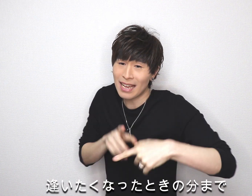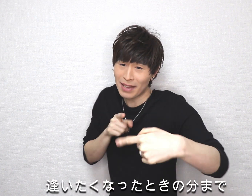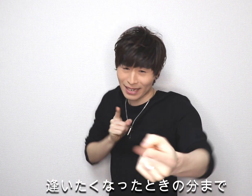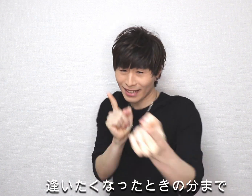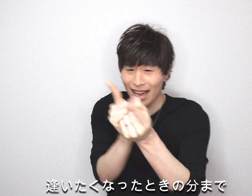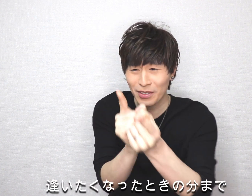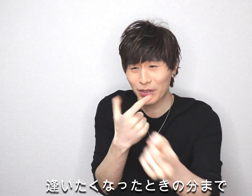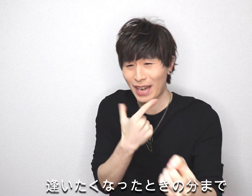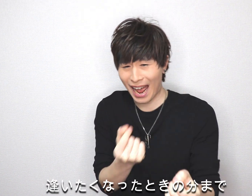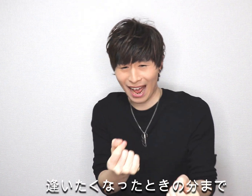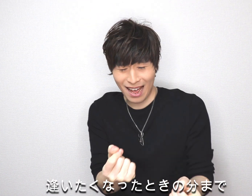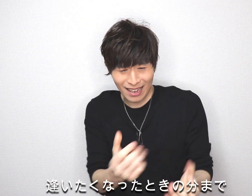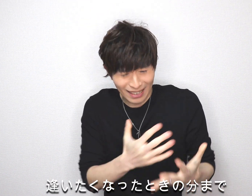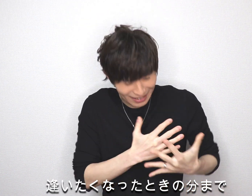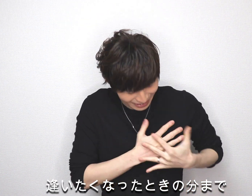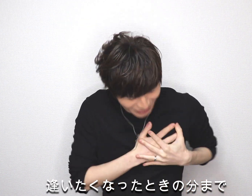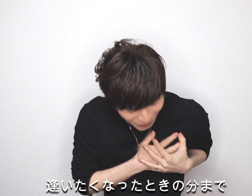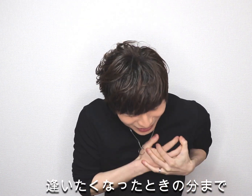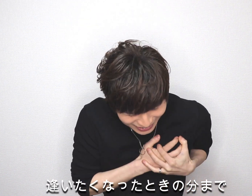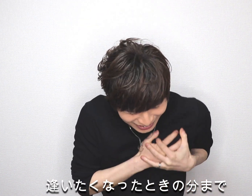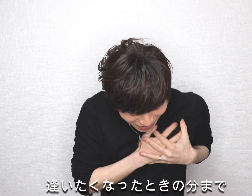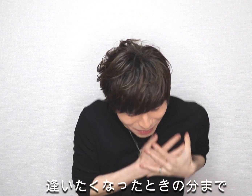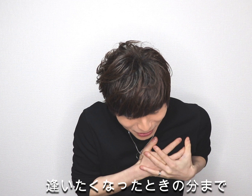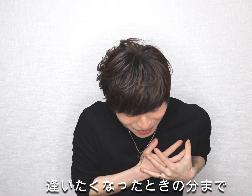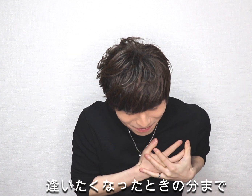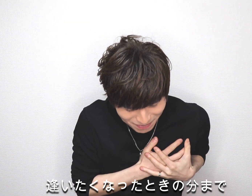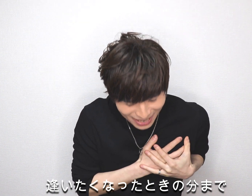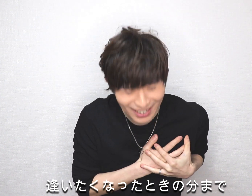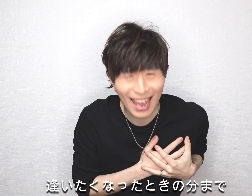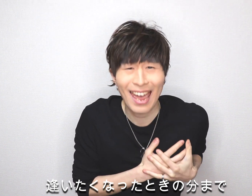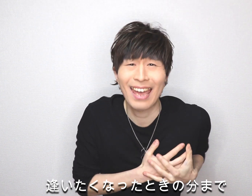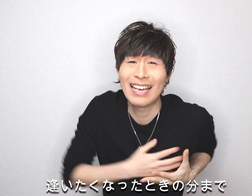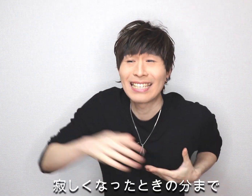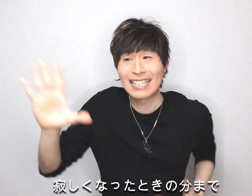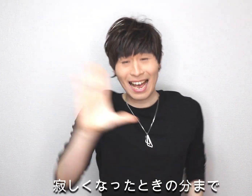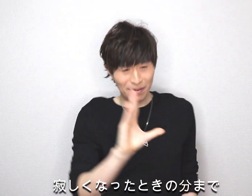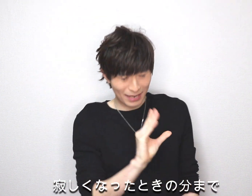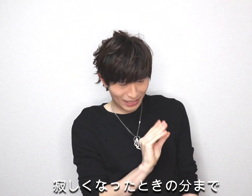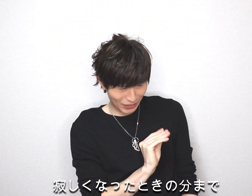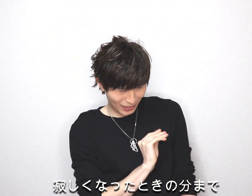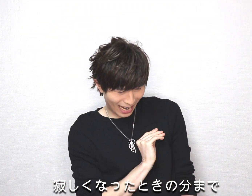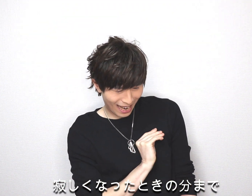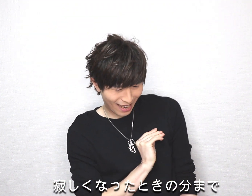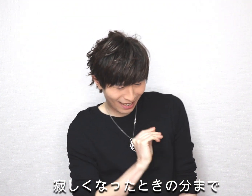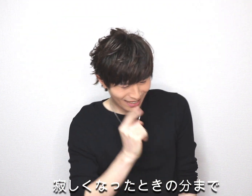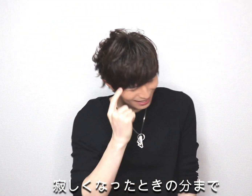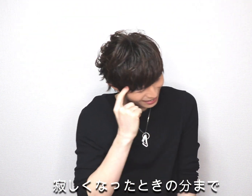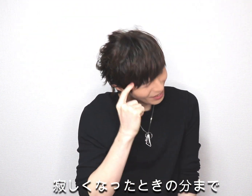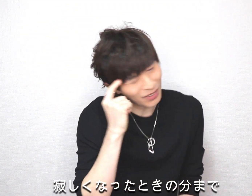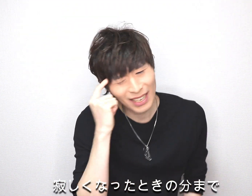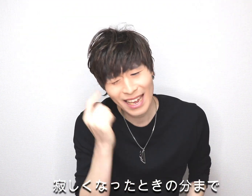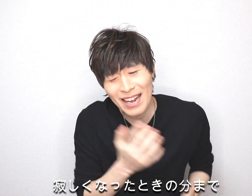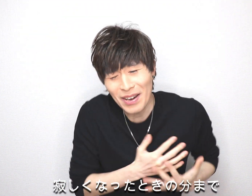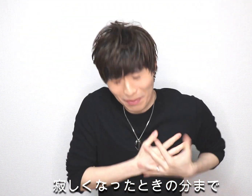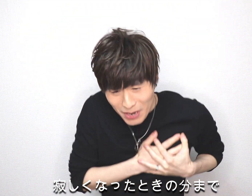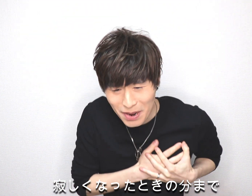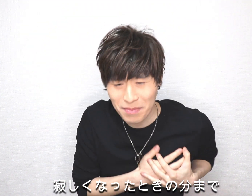会いたくなった時の分まで、寂しくなった時の分まで。